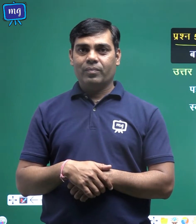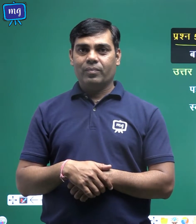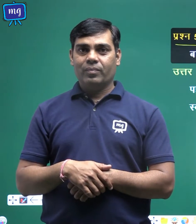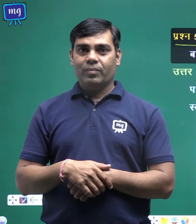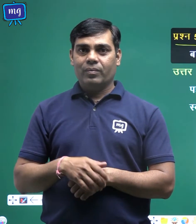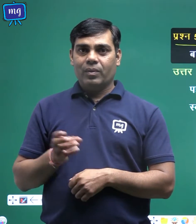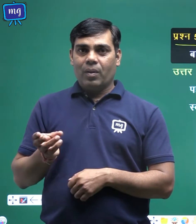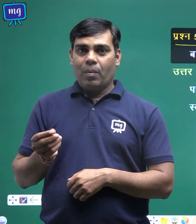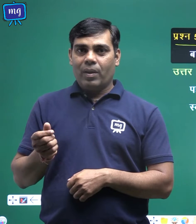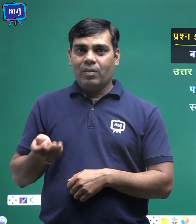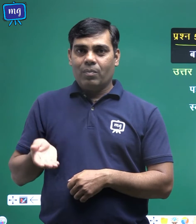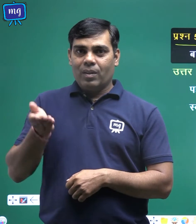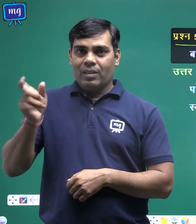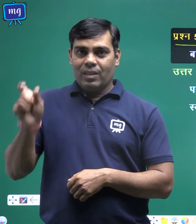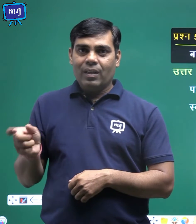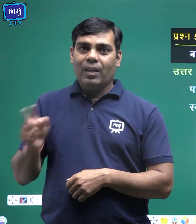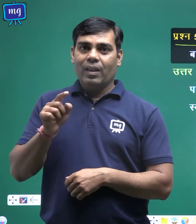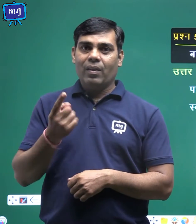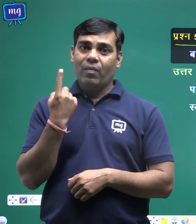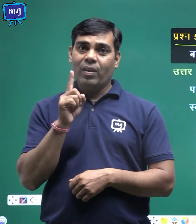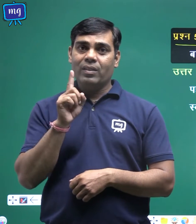सेठ ने पहली बार